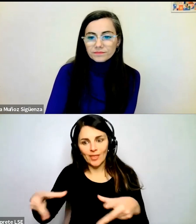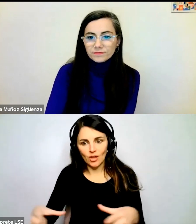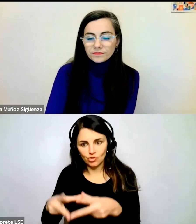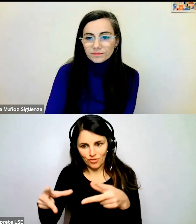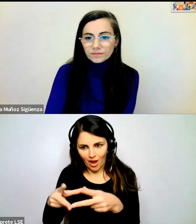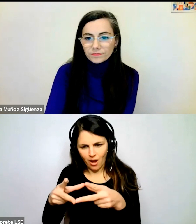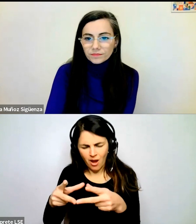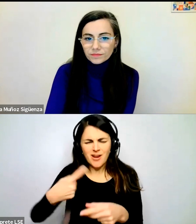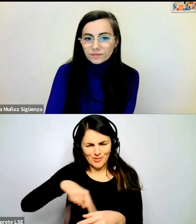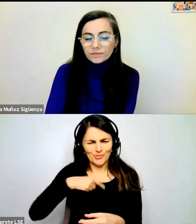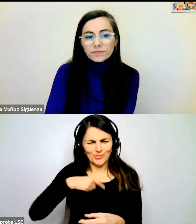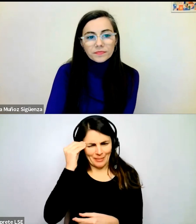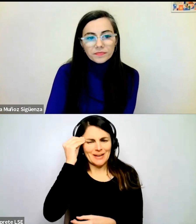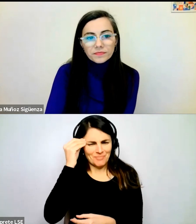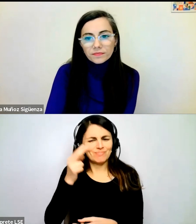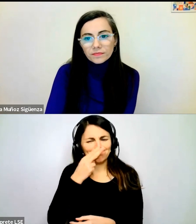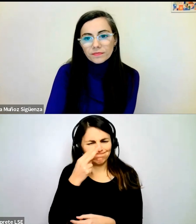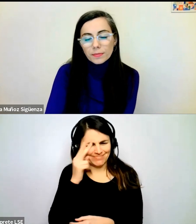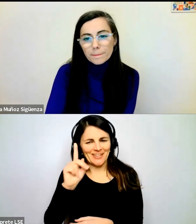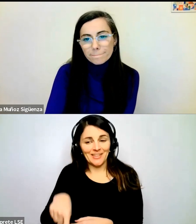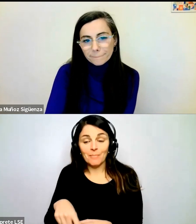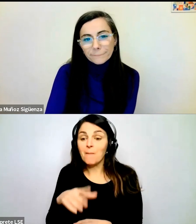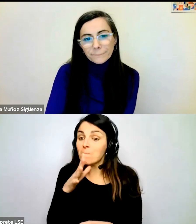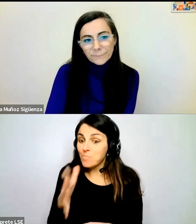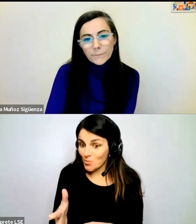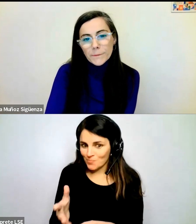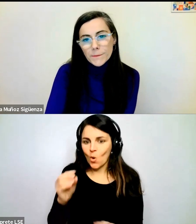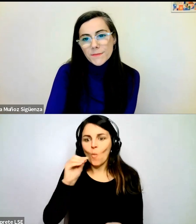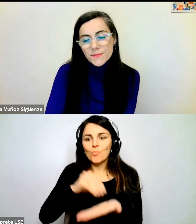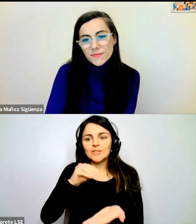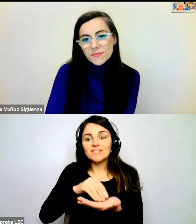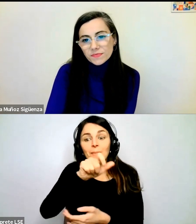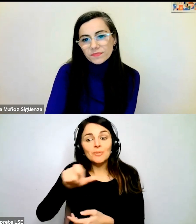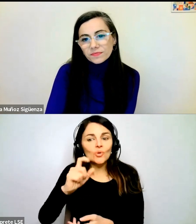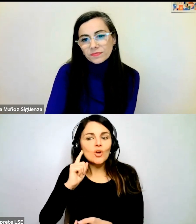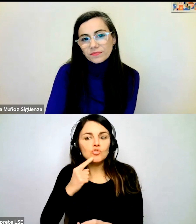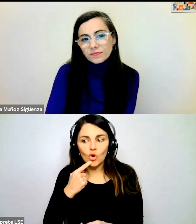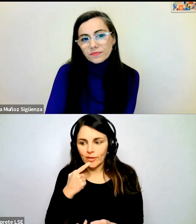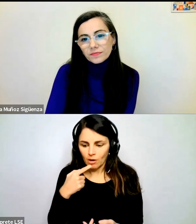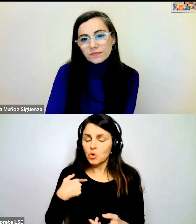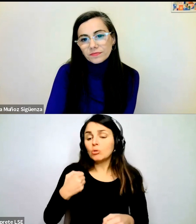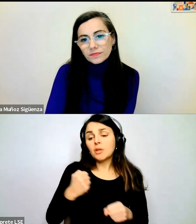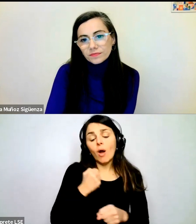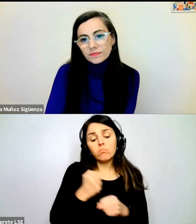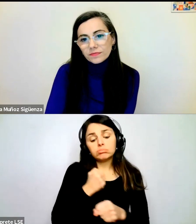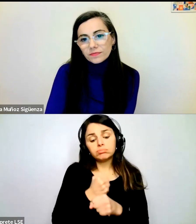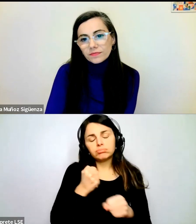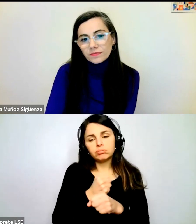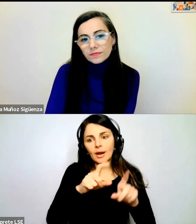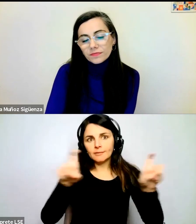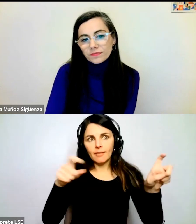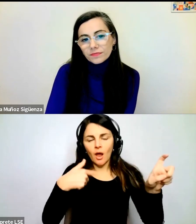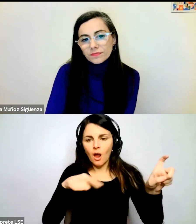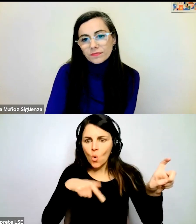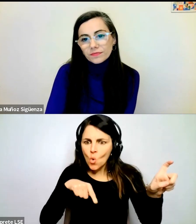esta web, porque pues eso, muchas veces las personas sordas sufren discriminación en su lugar de trabajo y